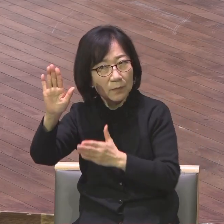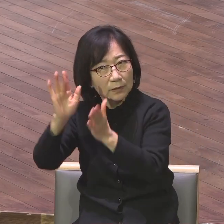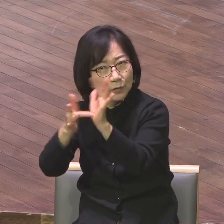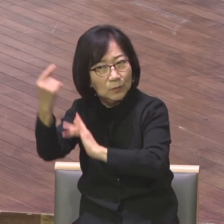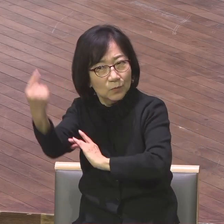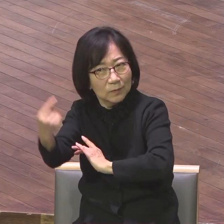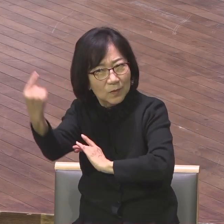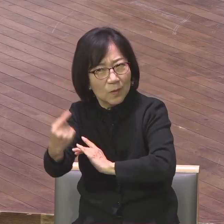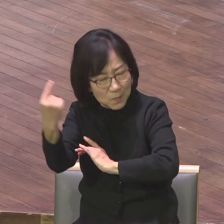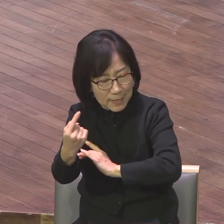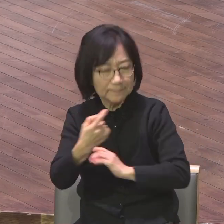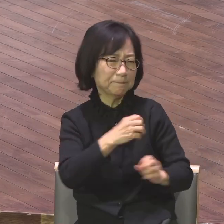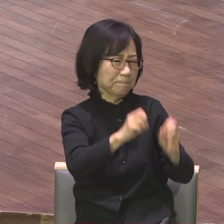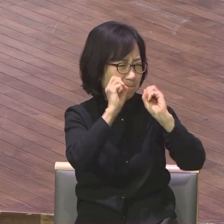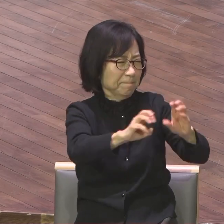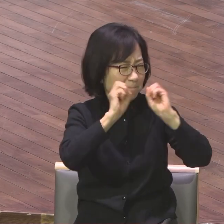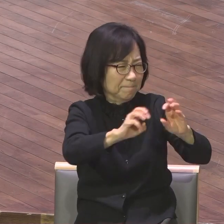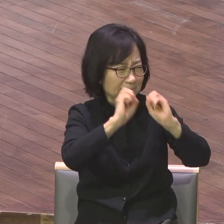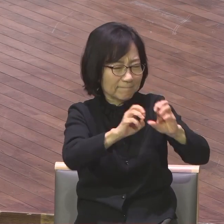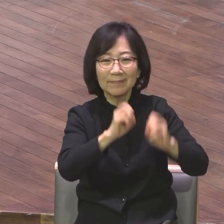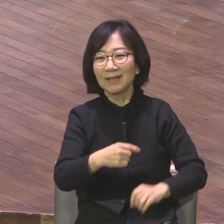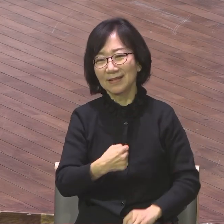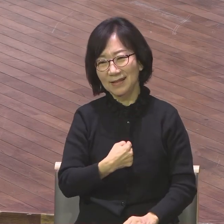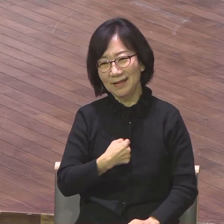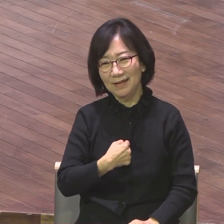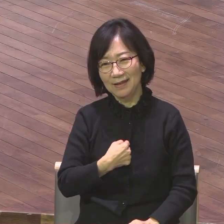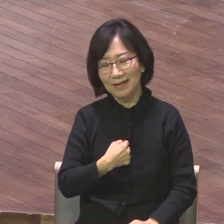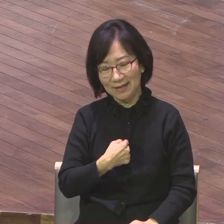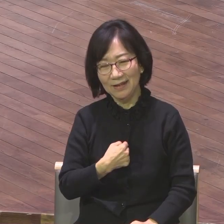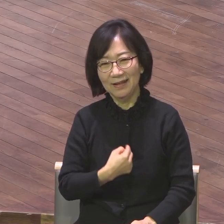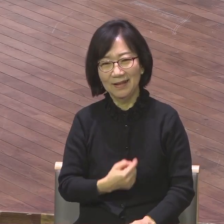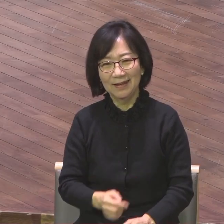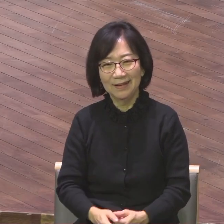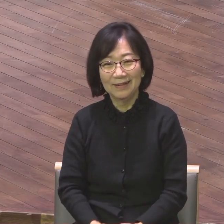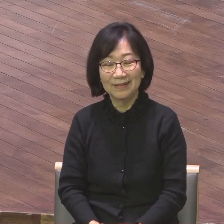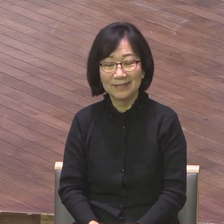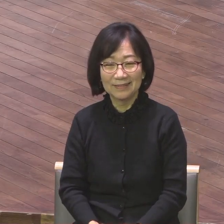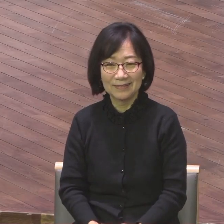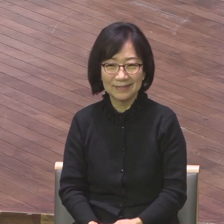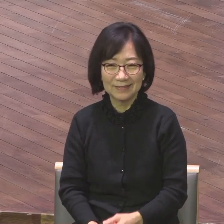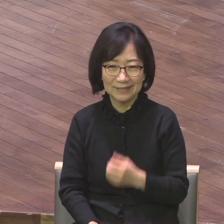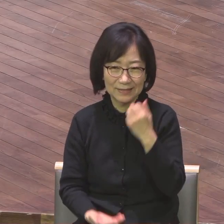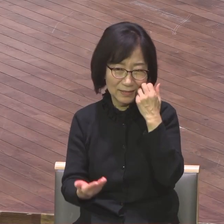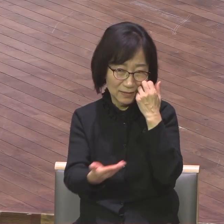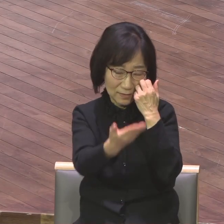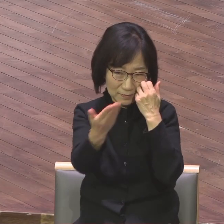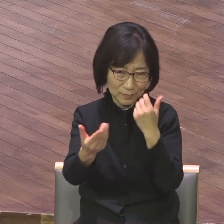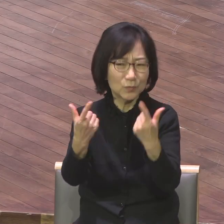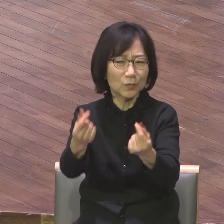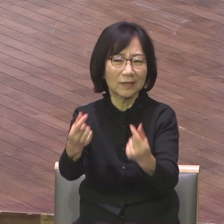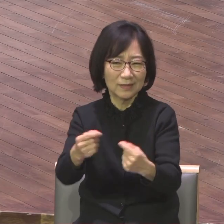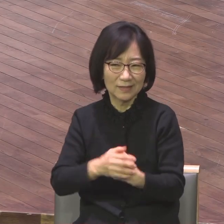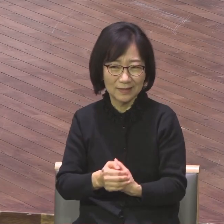아멘. 소리 역할 하시기 바랍니다. 뭐 대단한 뭐 된 것처럼 그런 착각하지 마세요. 나는